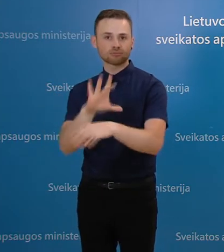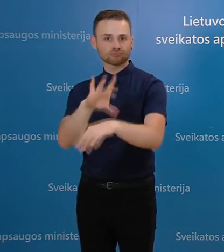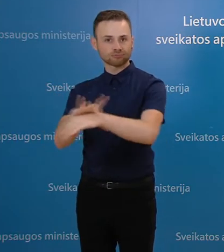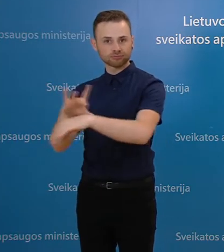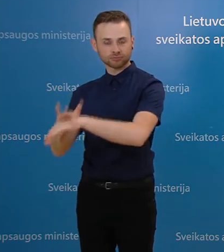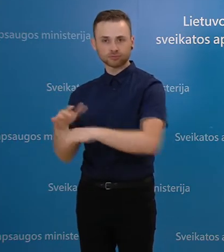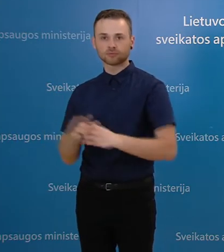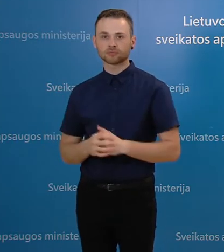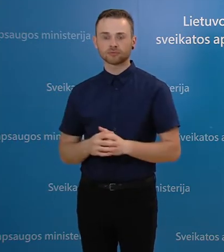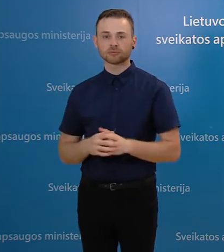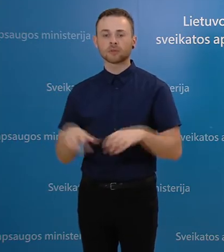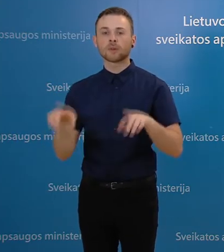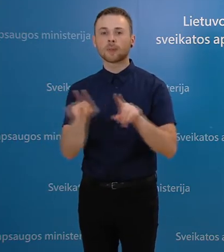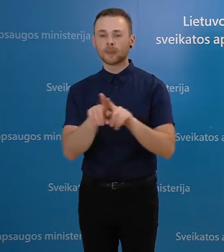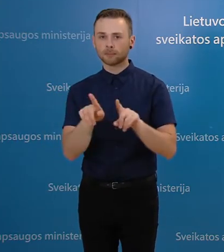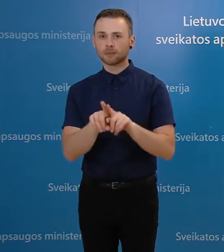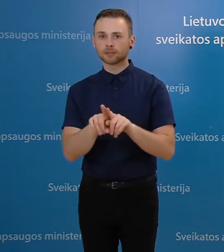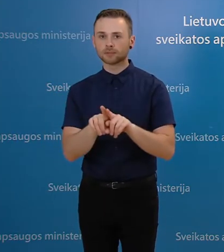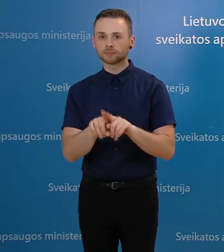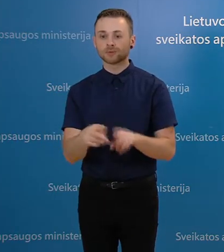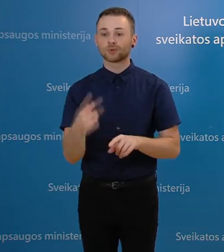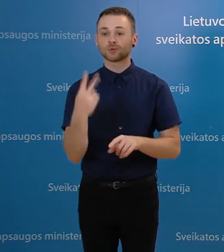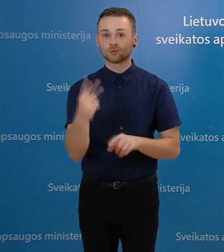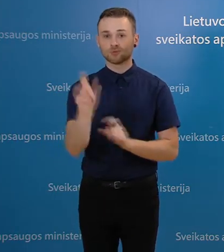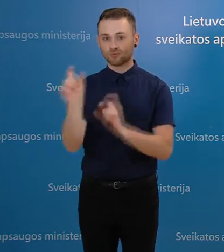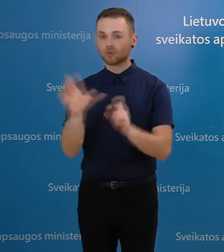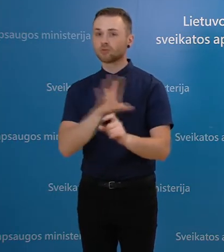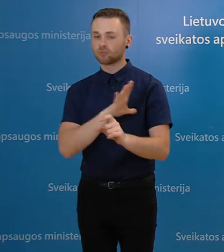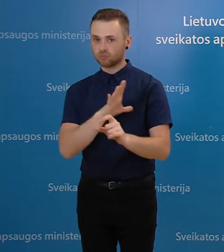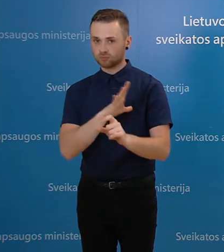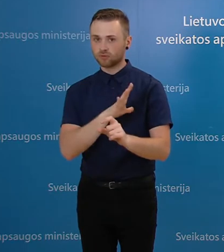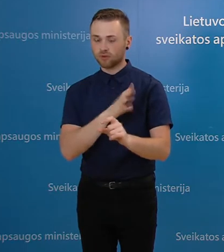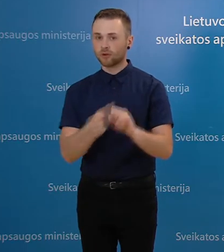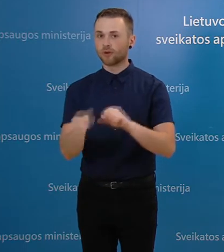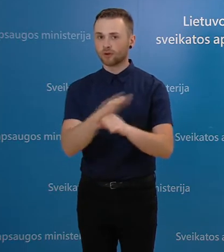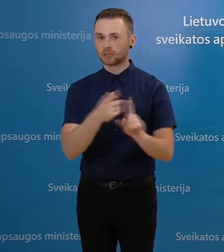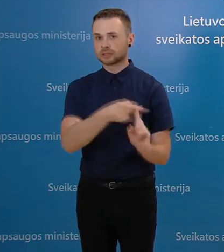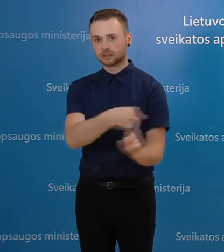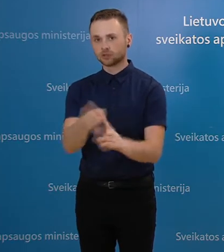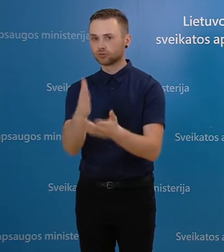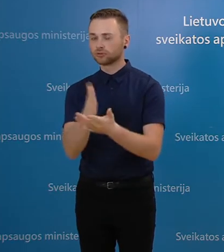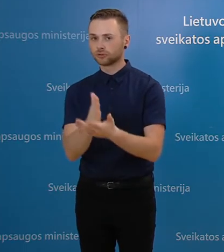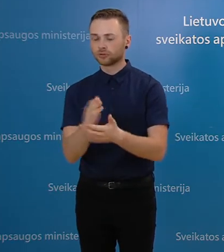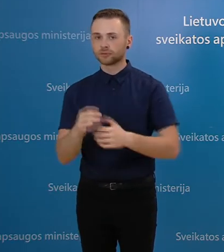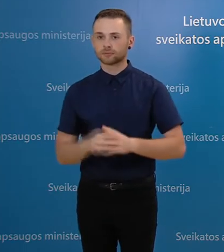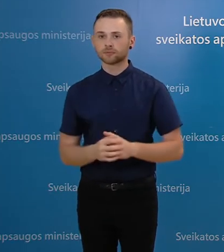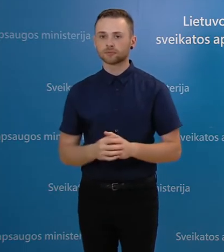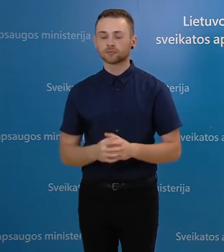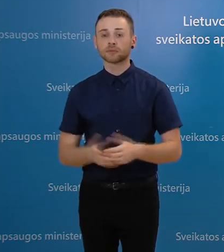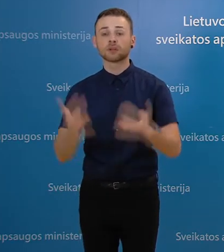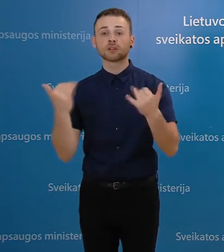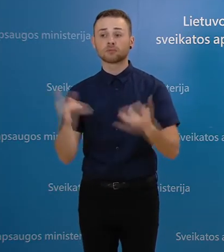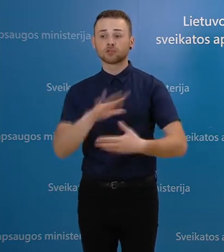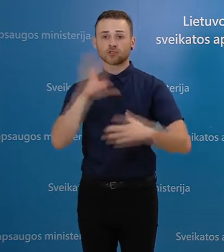registruoti 2 su švente susijusių asmenų COVID-19 infekcija. Taigi šiuo metu iš